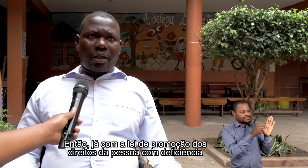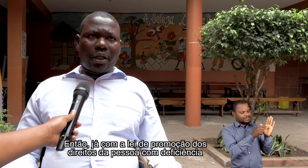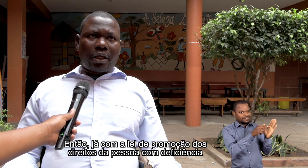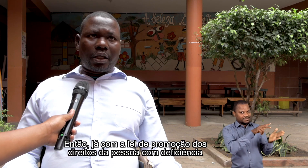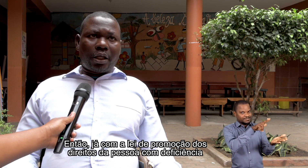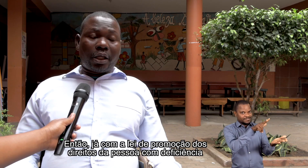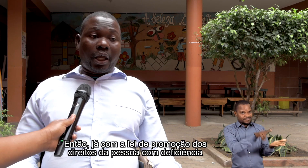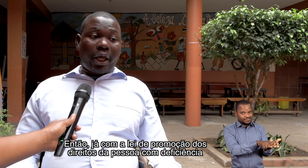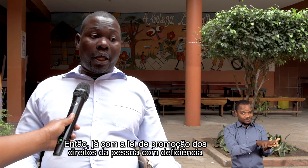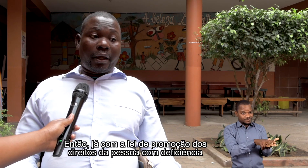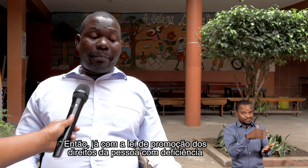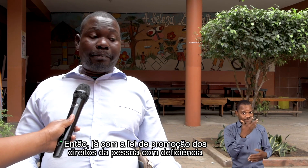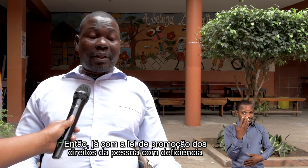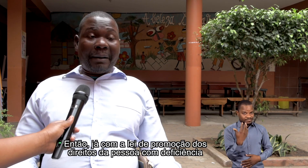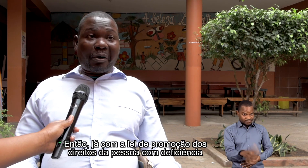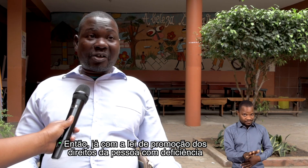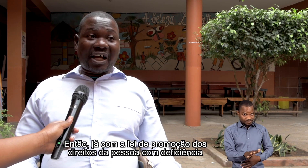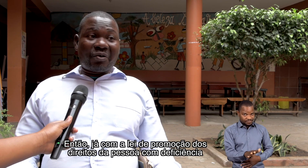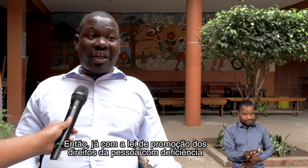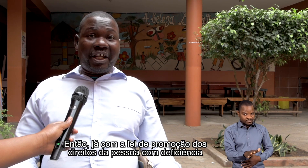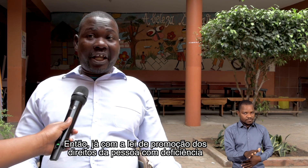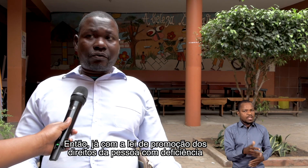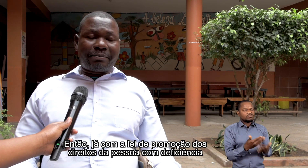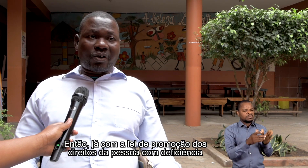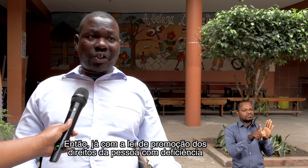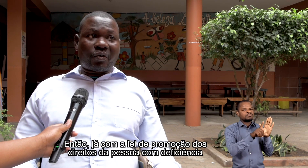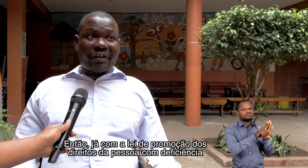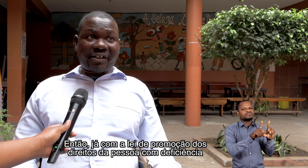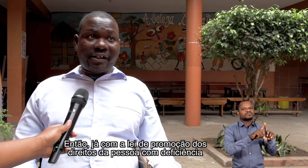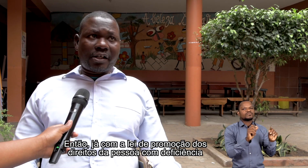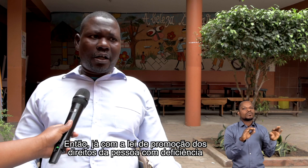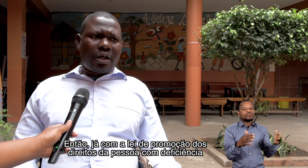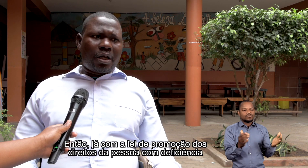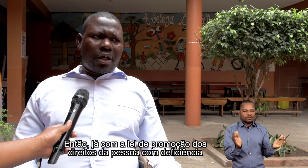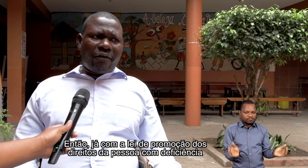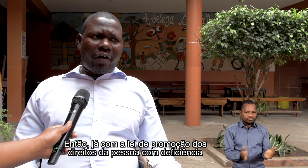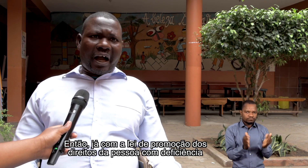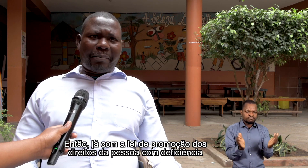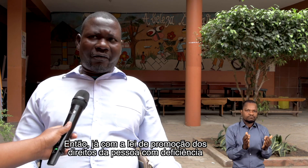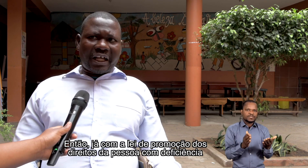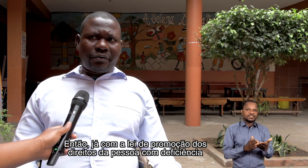é da promoção e direitos de pessoas com deficiência, que foi aprovada,